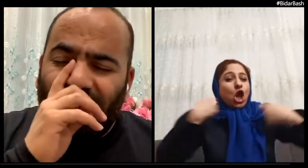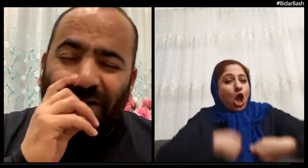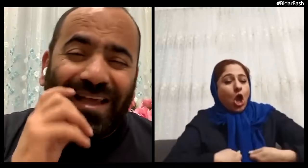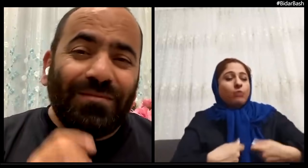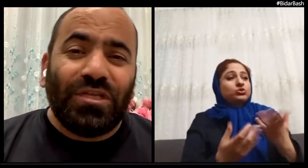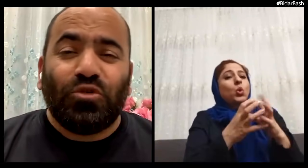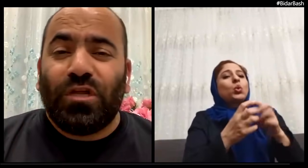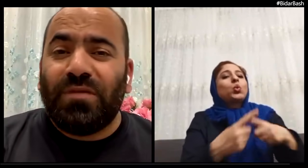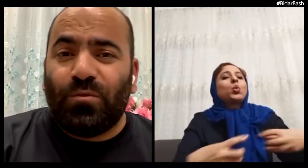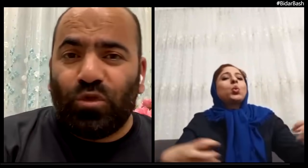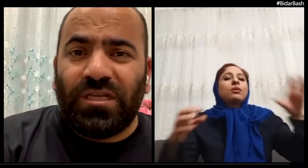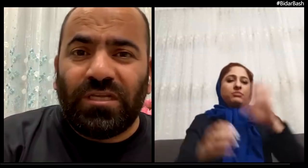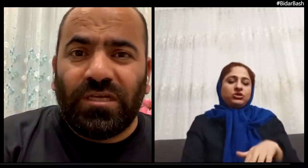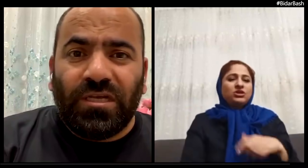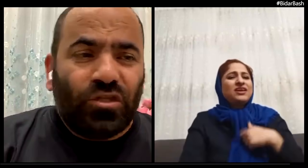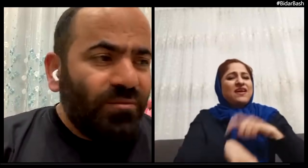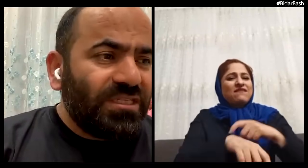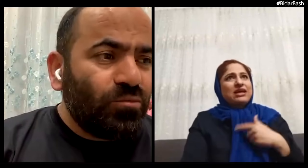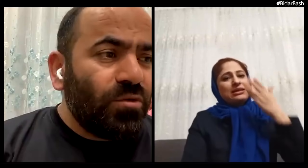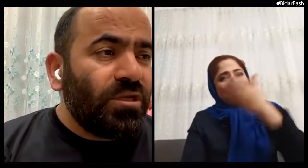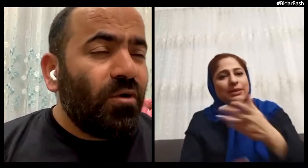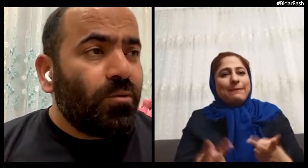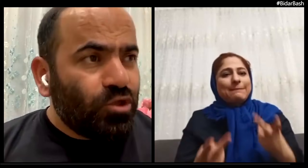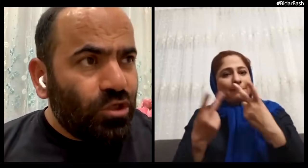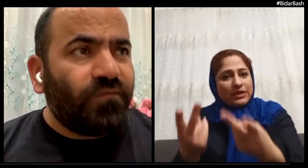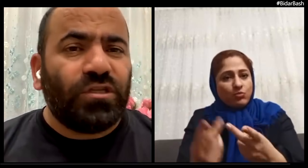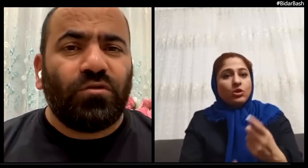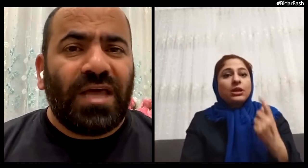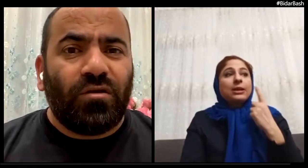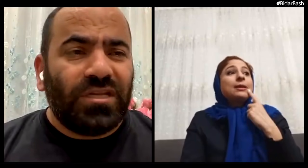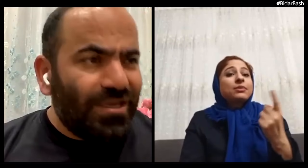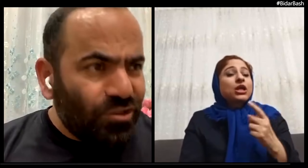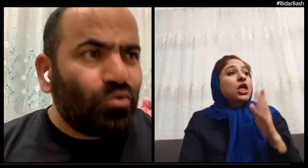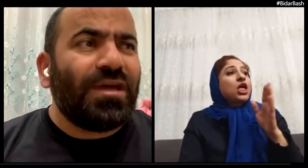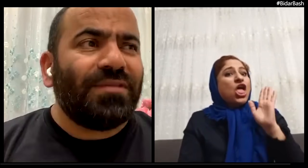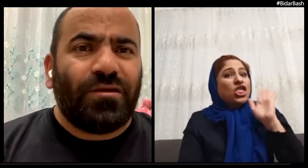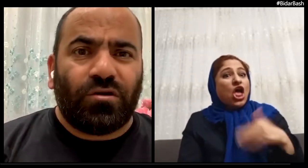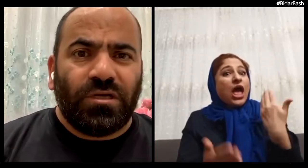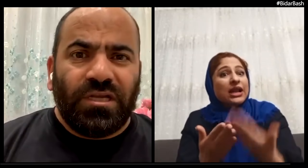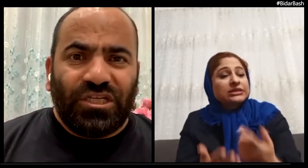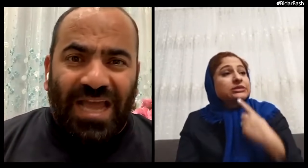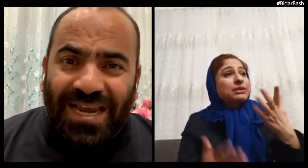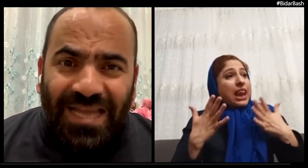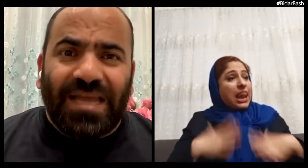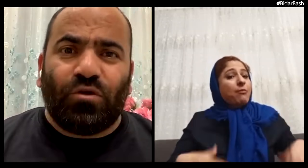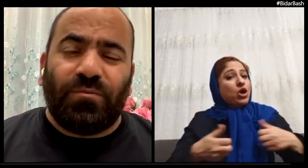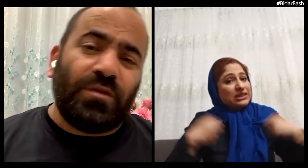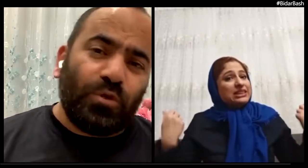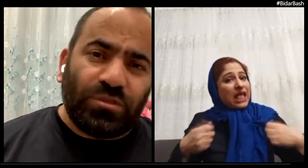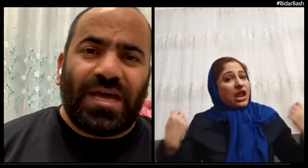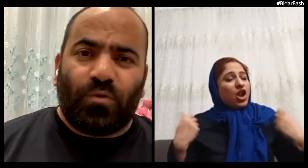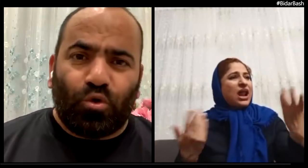فلان. و وقتی میریم جای مهمونی، تا میرسیم اونجا میگه مامان پاشو این کافشن تو درار، این لباس روت هم درار که عرق